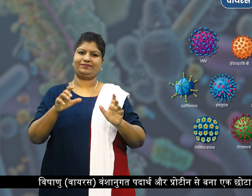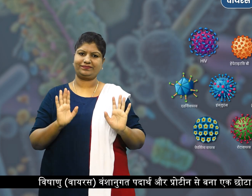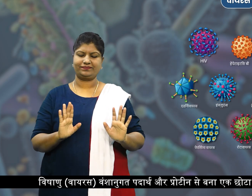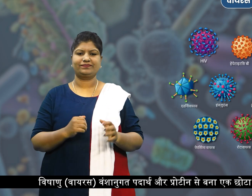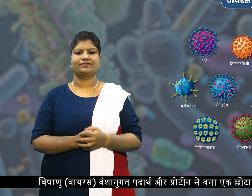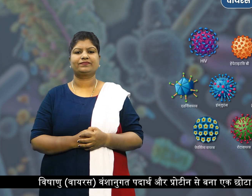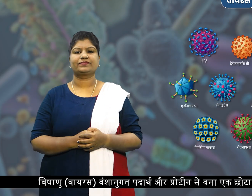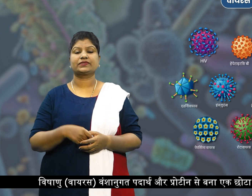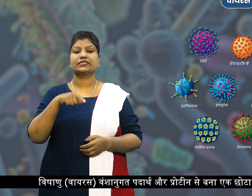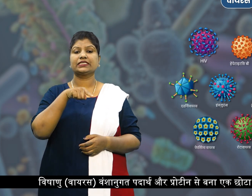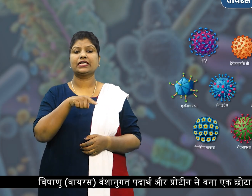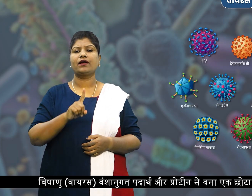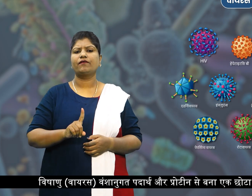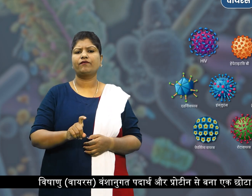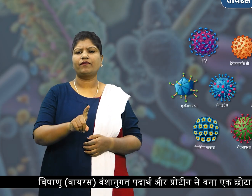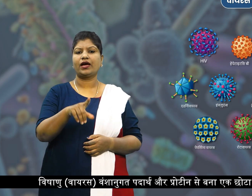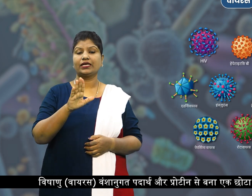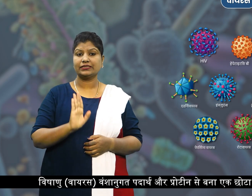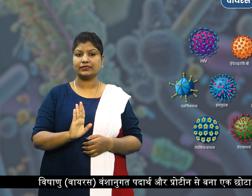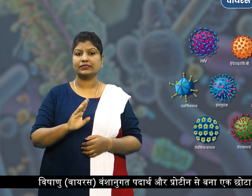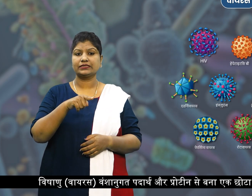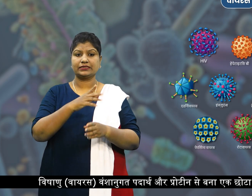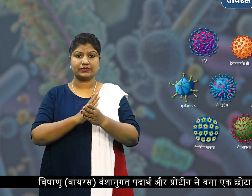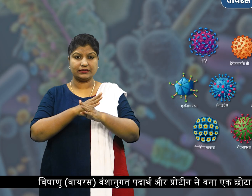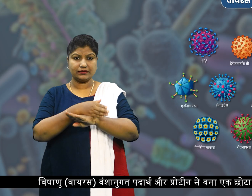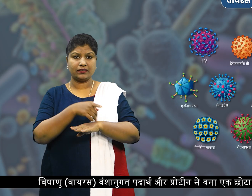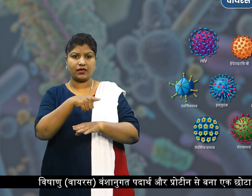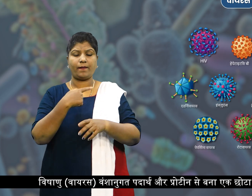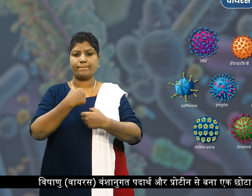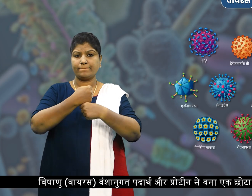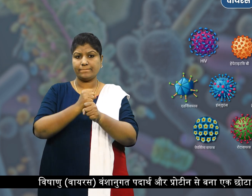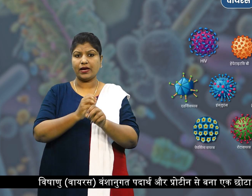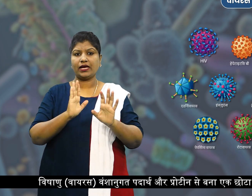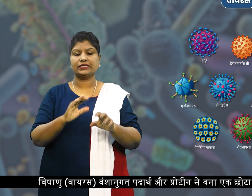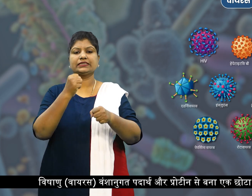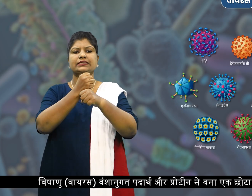वायरस वंशानुगत पदार्थ और प्रोटीन से बना एक छोटा कण है।